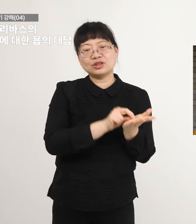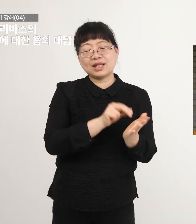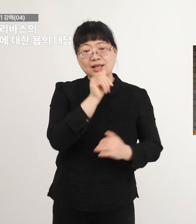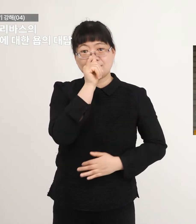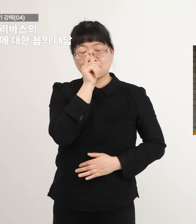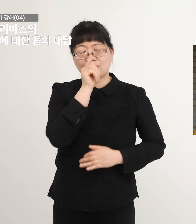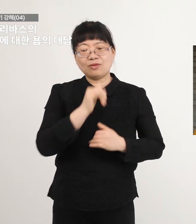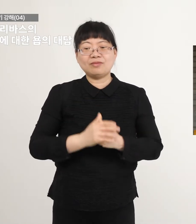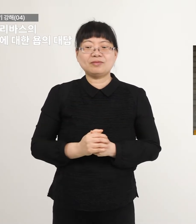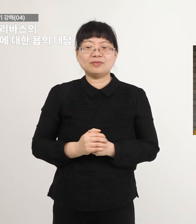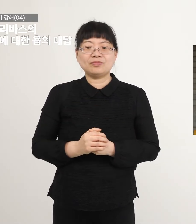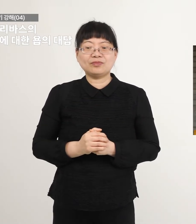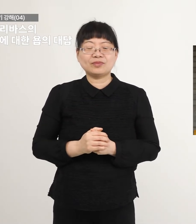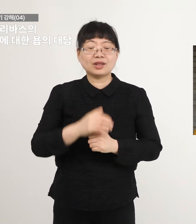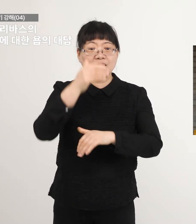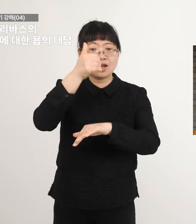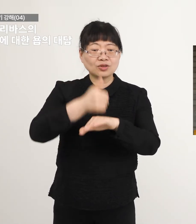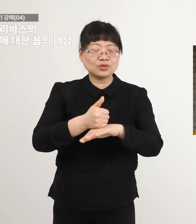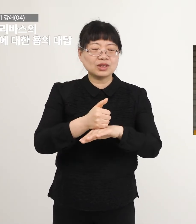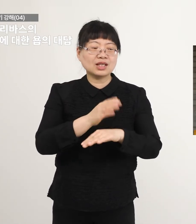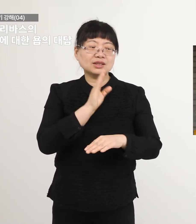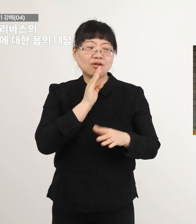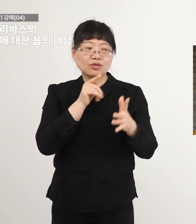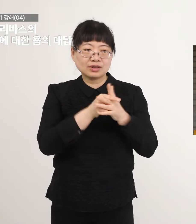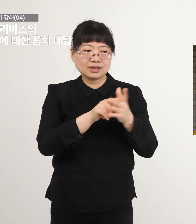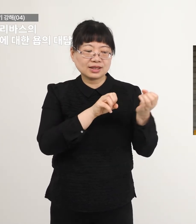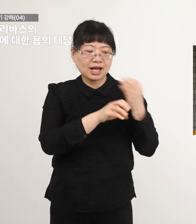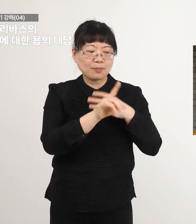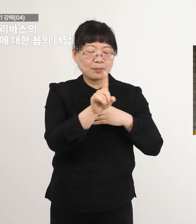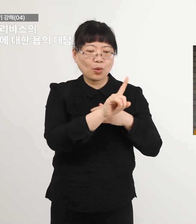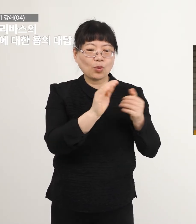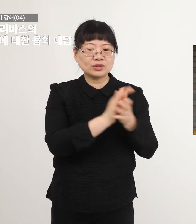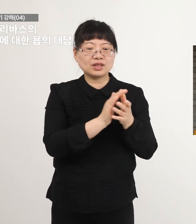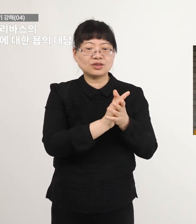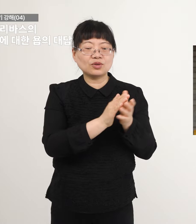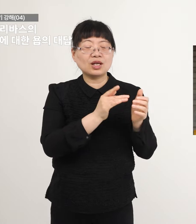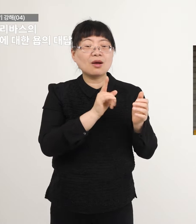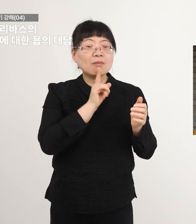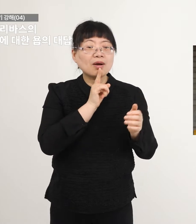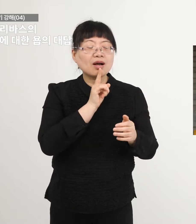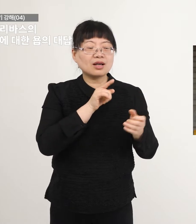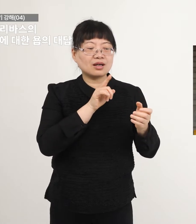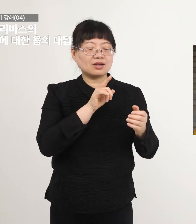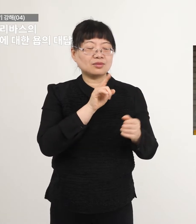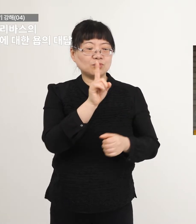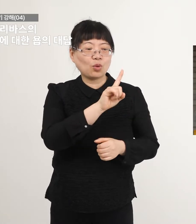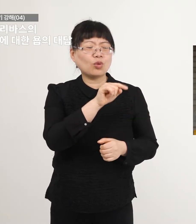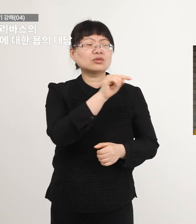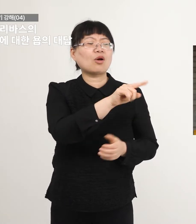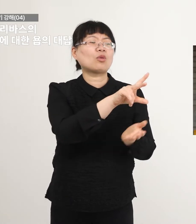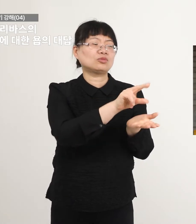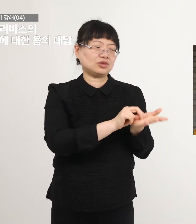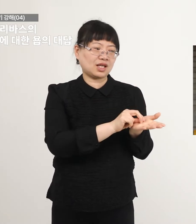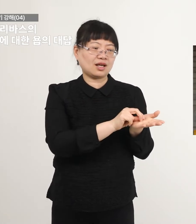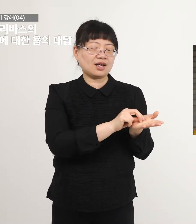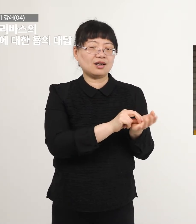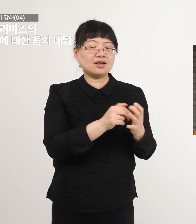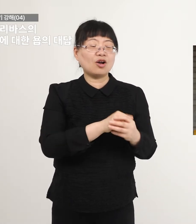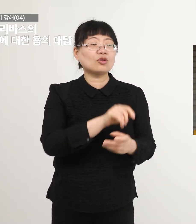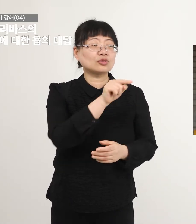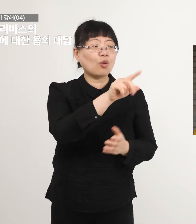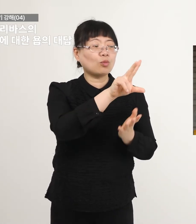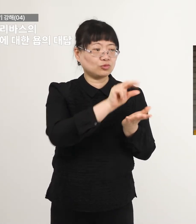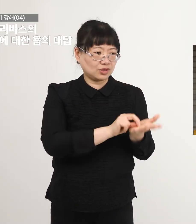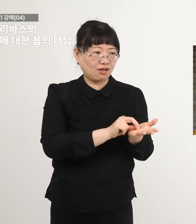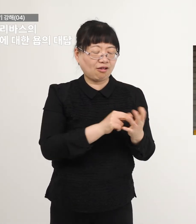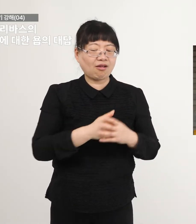있다. 결국 정답이 뭡니까? 친구들이 꺼낸 정답은 네가 문제야, 그 뜻입니다. 네가